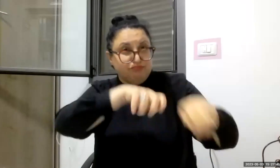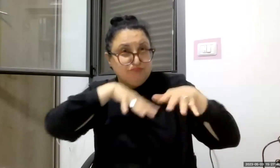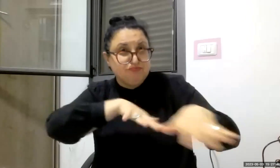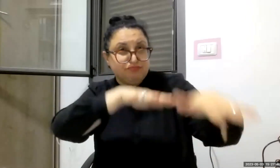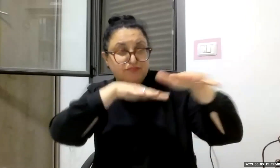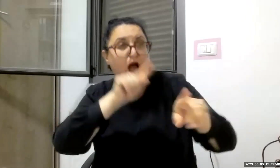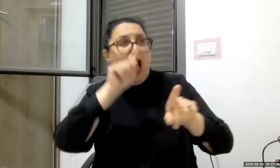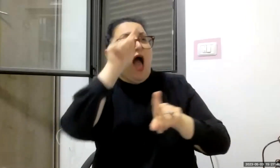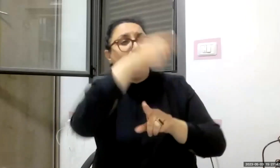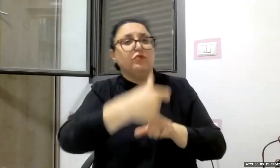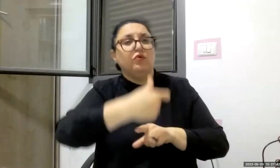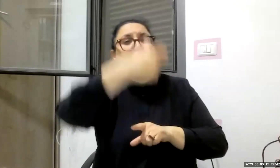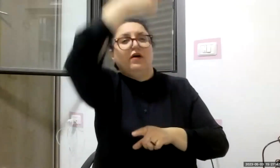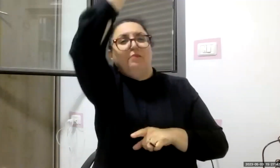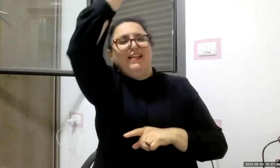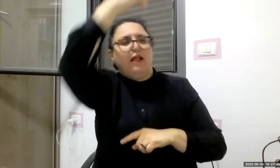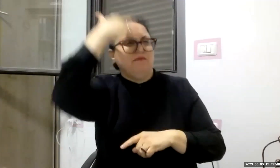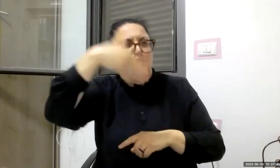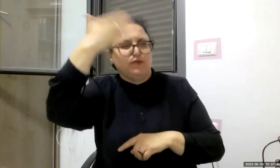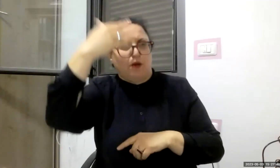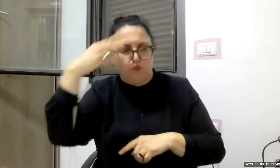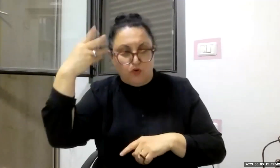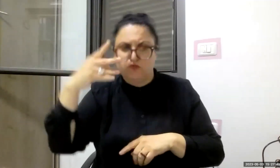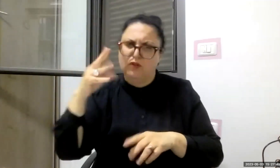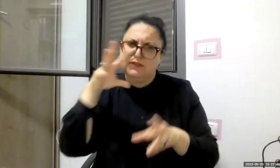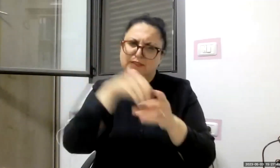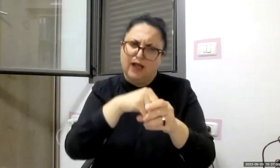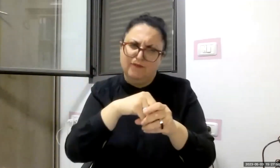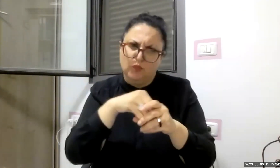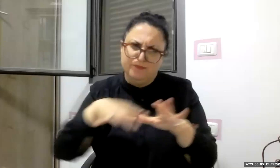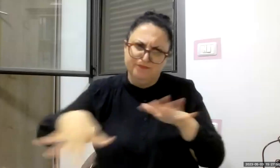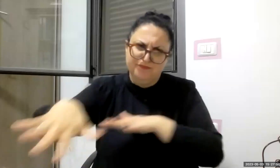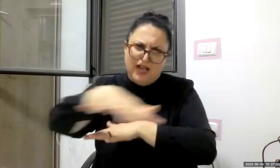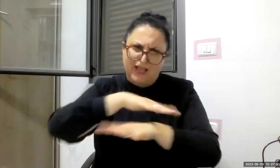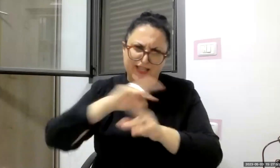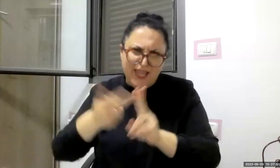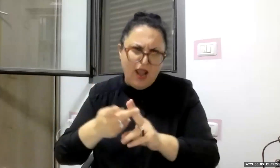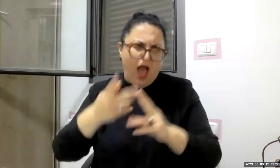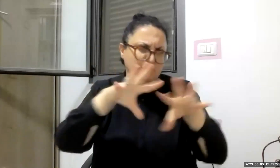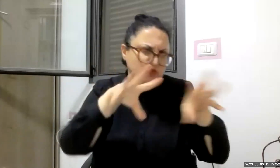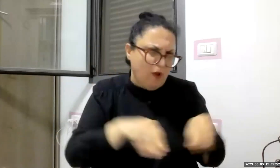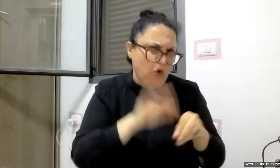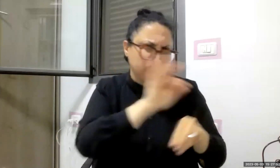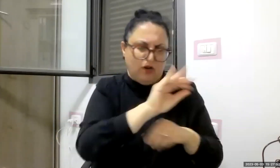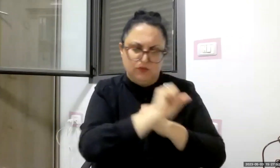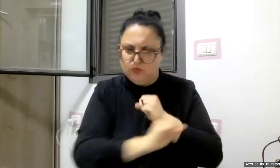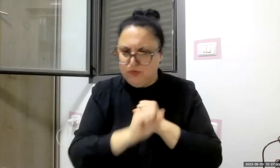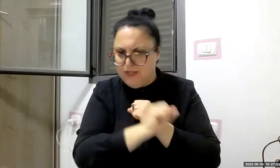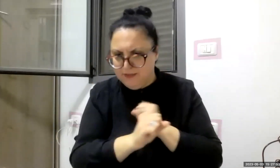ההפגנה זו... הייתה הפגנה עד לאנדרטה המפורסמת בוושינגטון